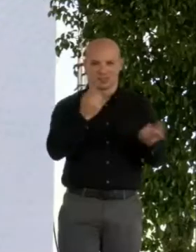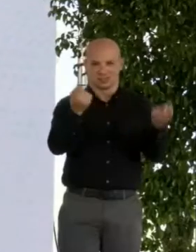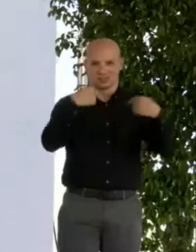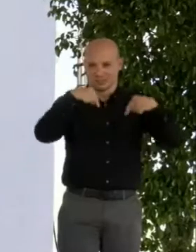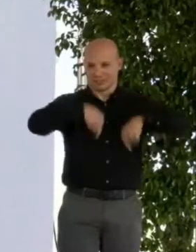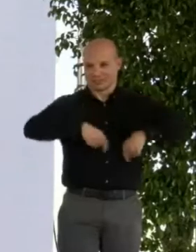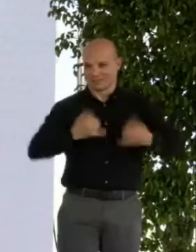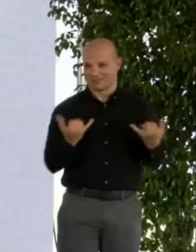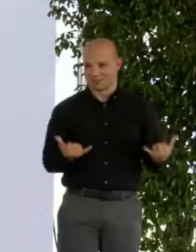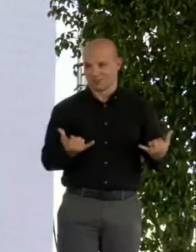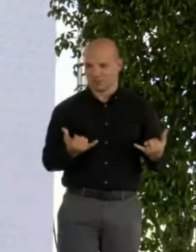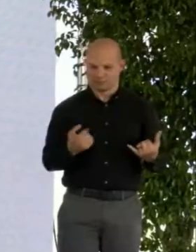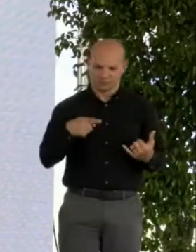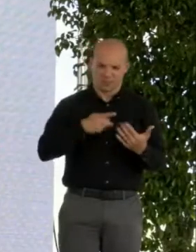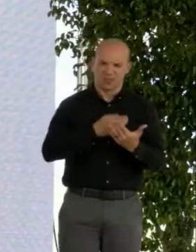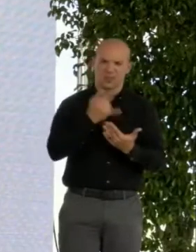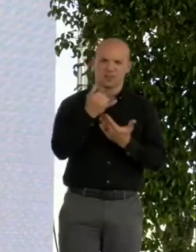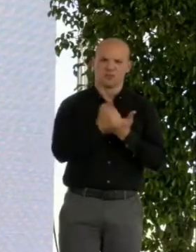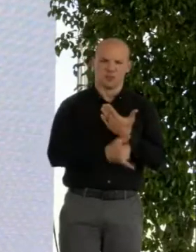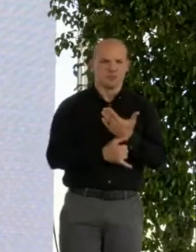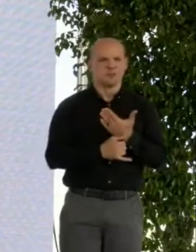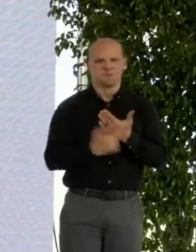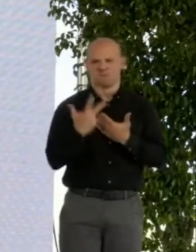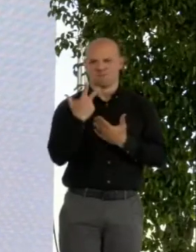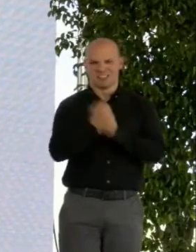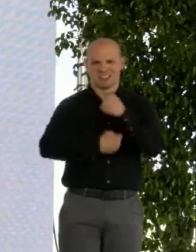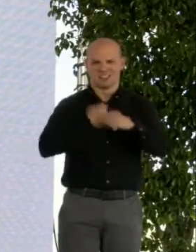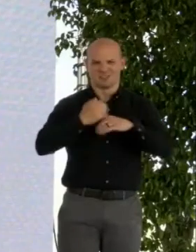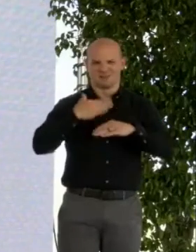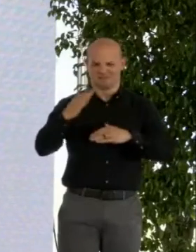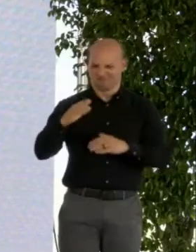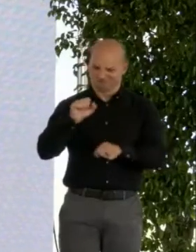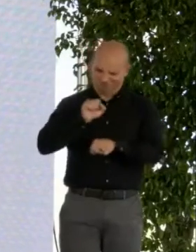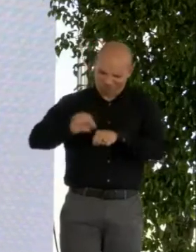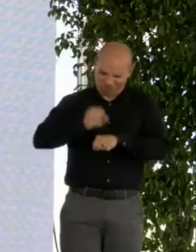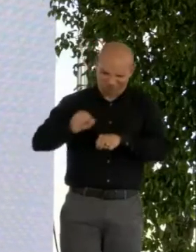hoy. Esto es un proyecto que llevamos más de 3 años trabajando en él.